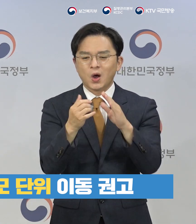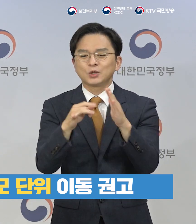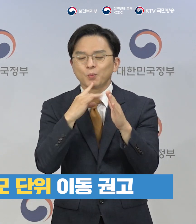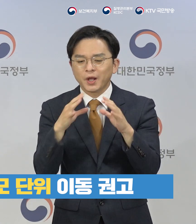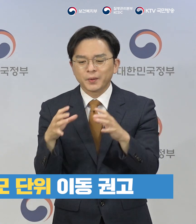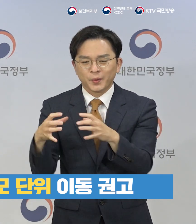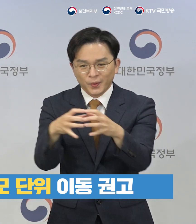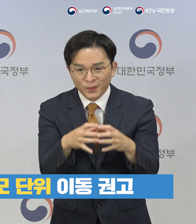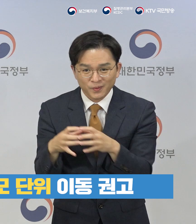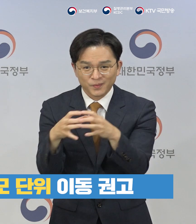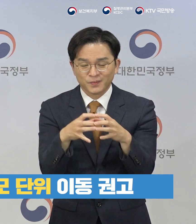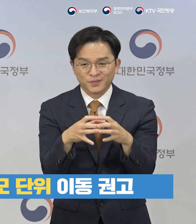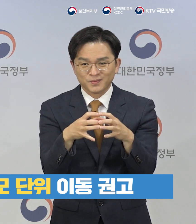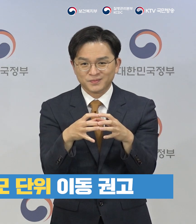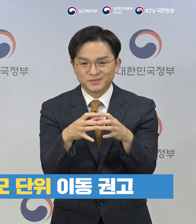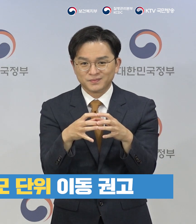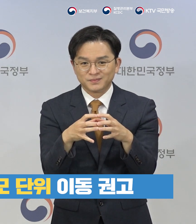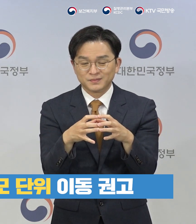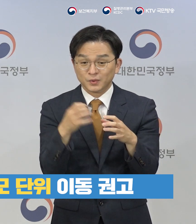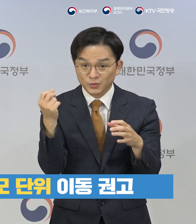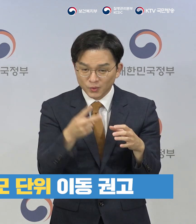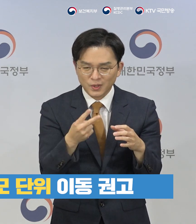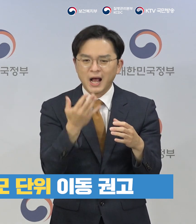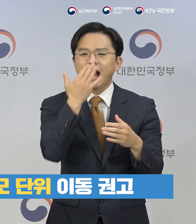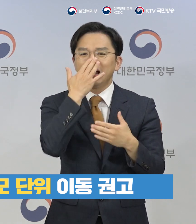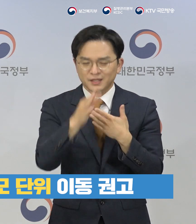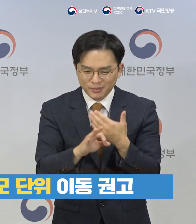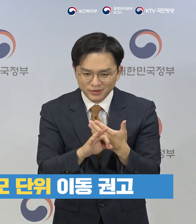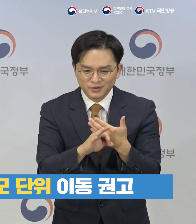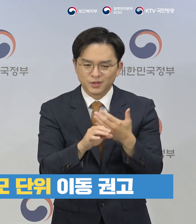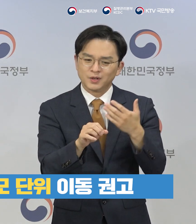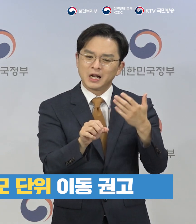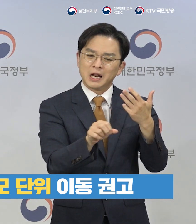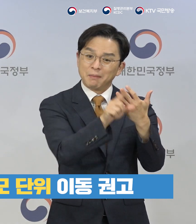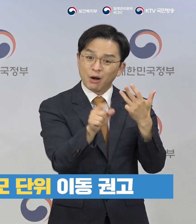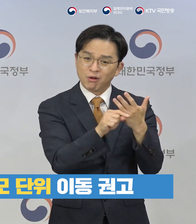취하여 주시고 소규모의 가족 단위로 이동하시며